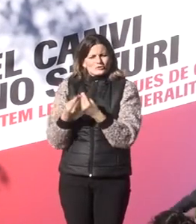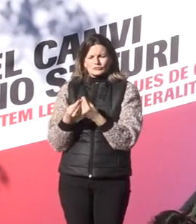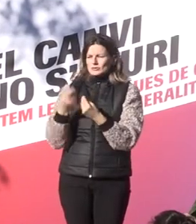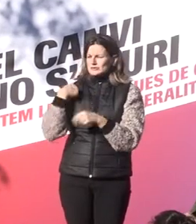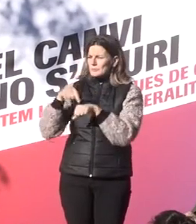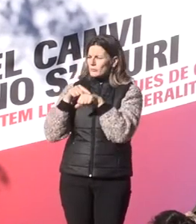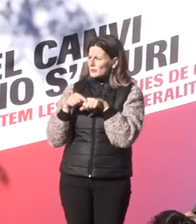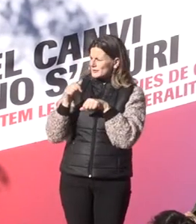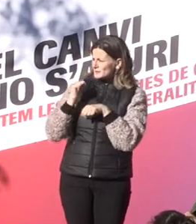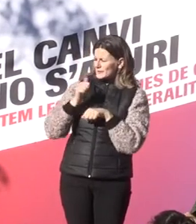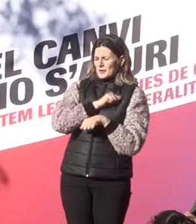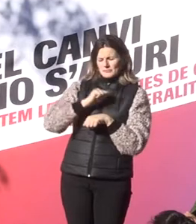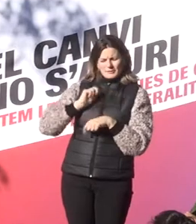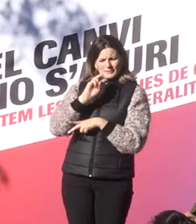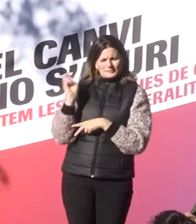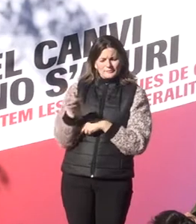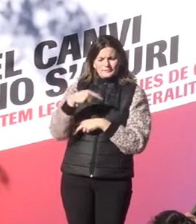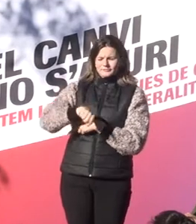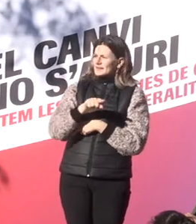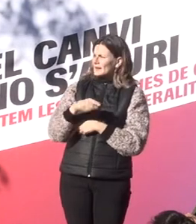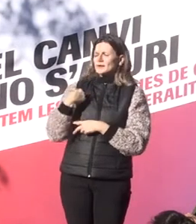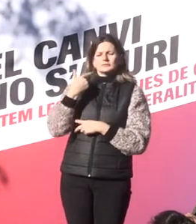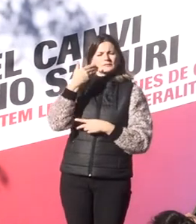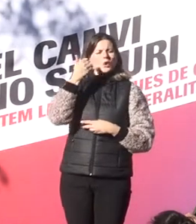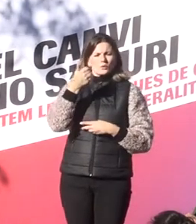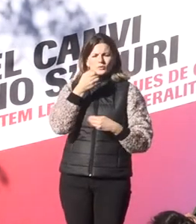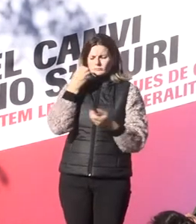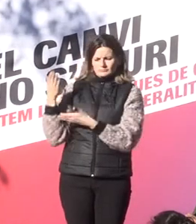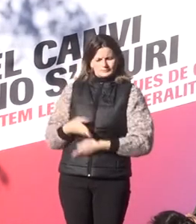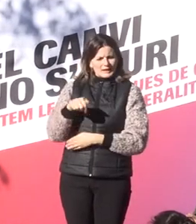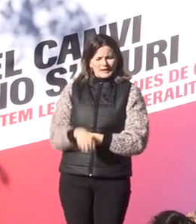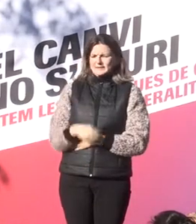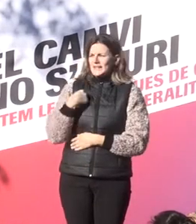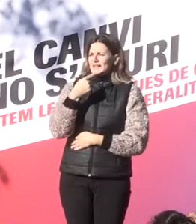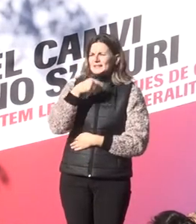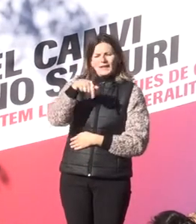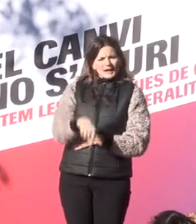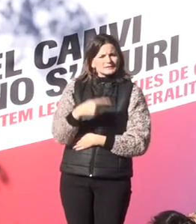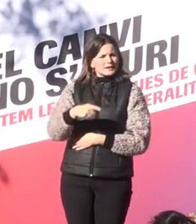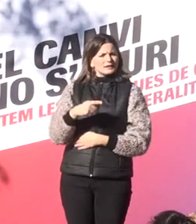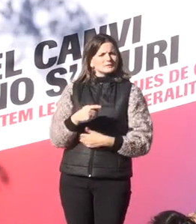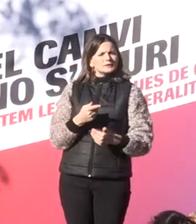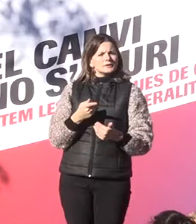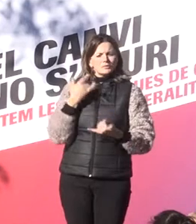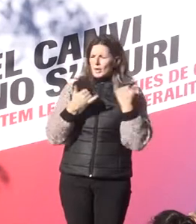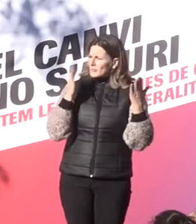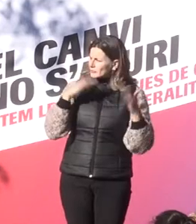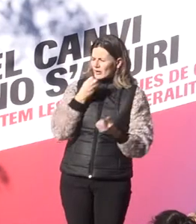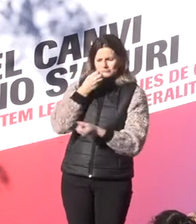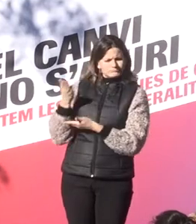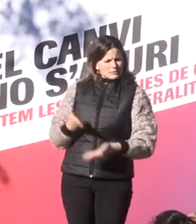los poderes privados cada vez que hacen ellos nos honra recibir les aquí y decirle que aquí van a tener su casa que aquí van a tener acogida